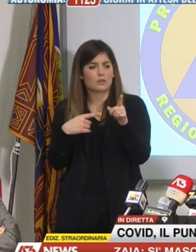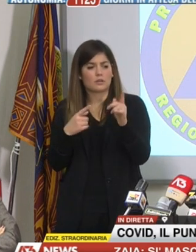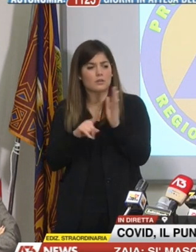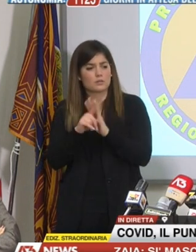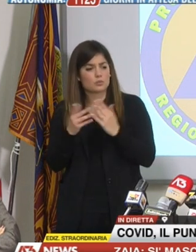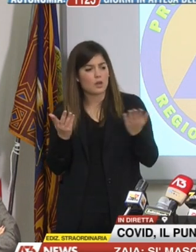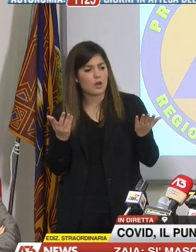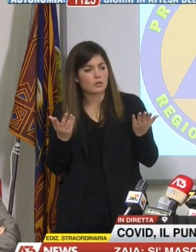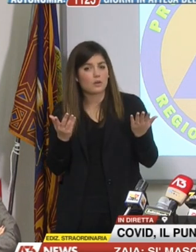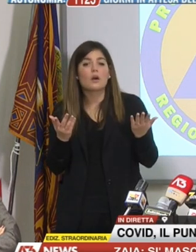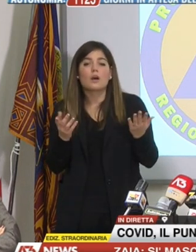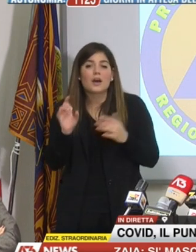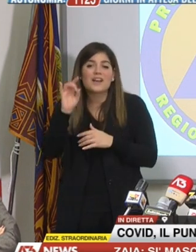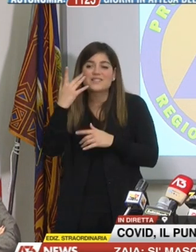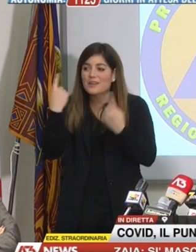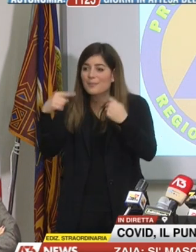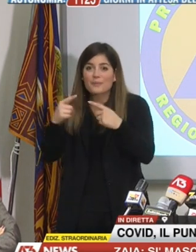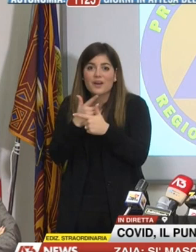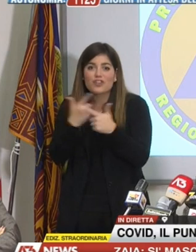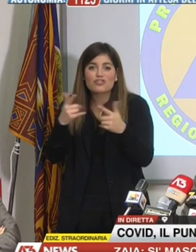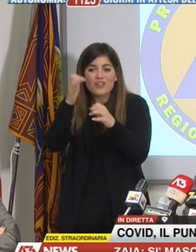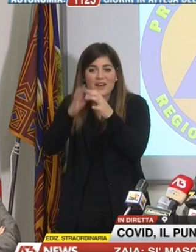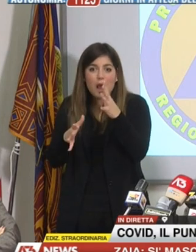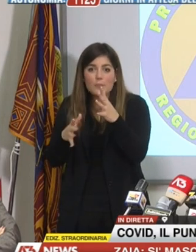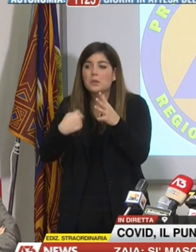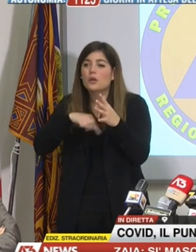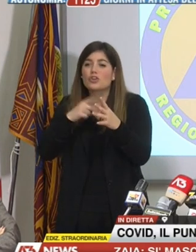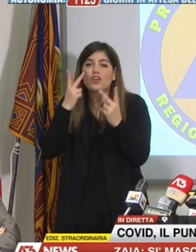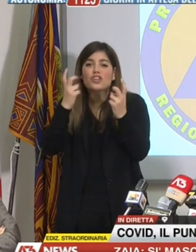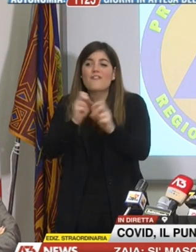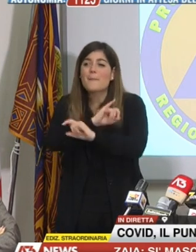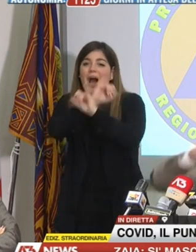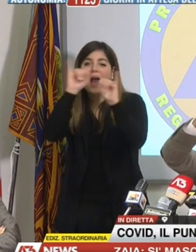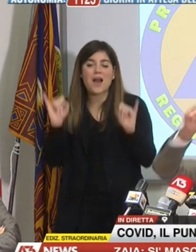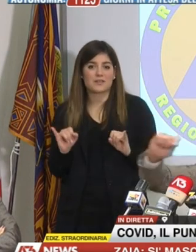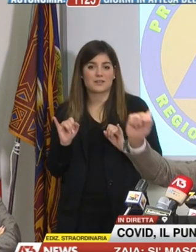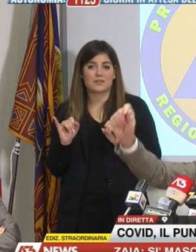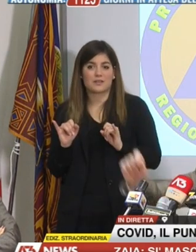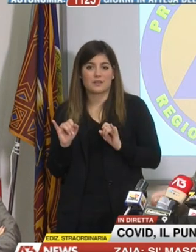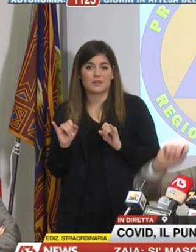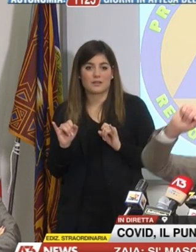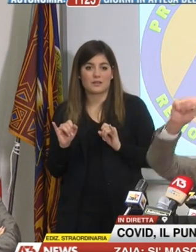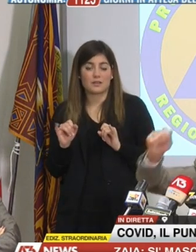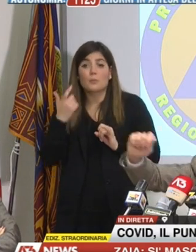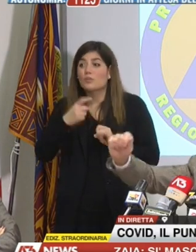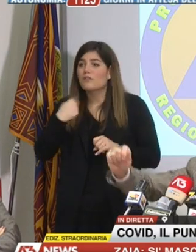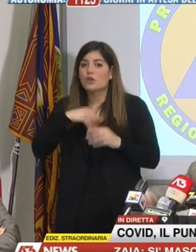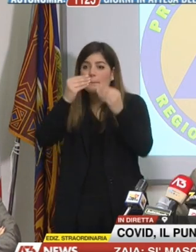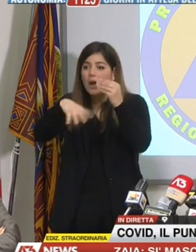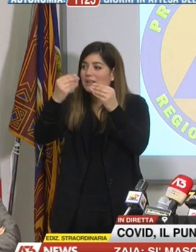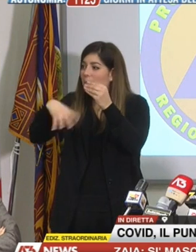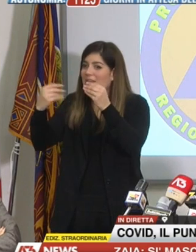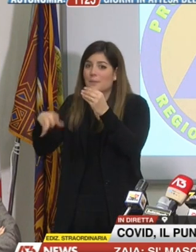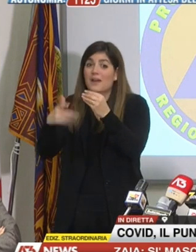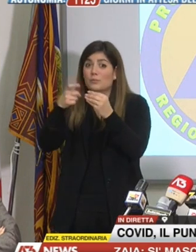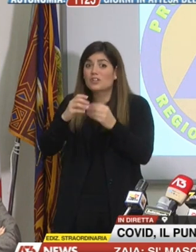Che non avremmo mai trovato. Quanti ne abbiamo persi? 5, 6, 10 per il tema dei CT, dell'affidabilità. Ma